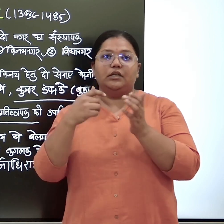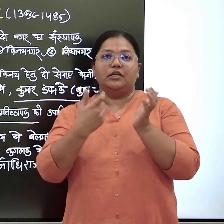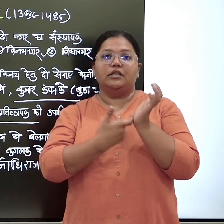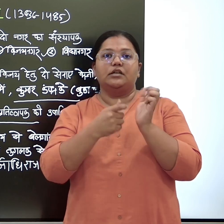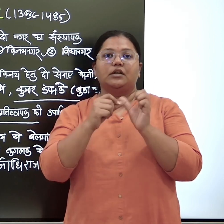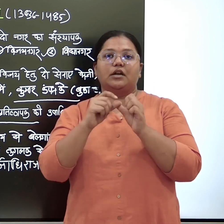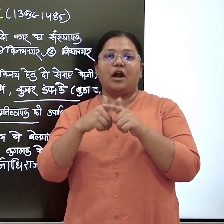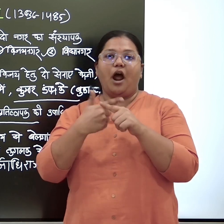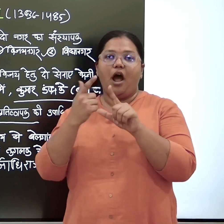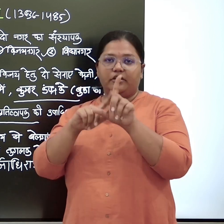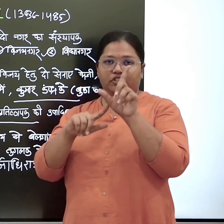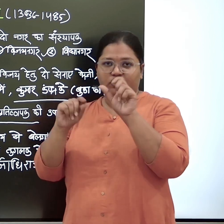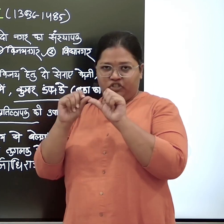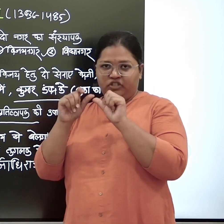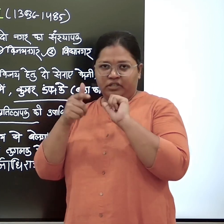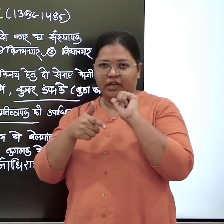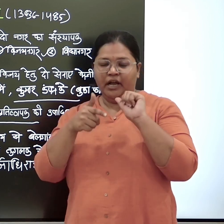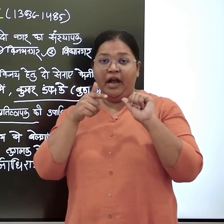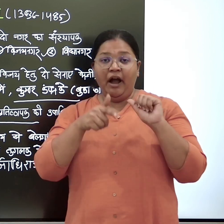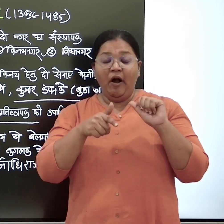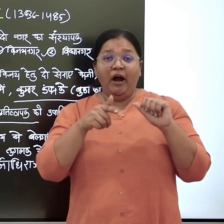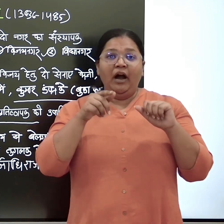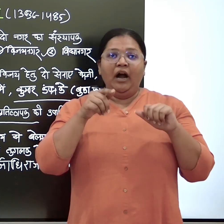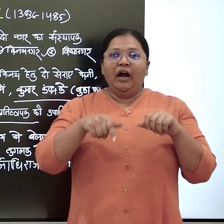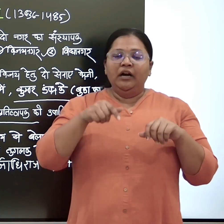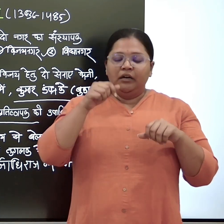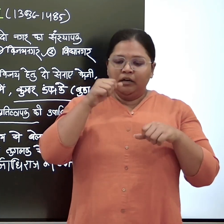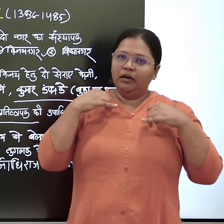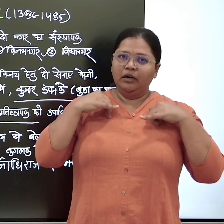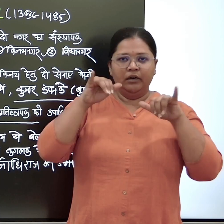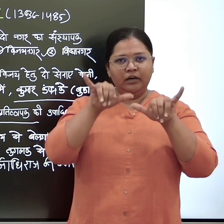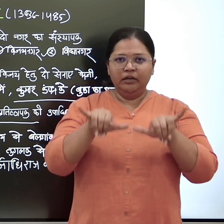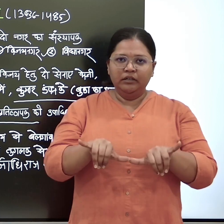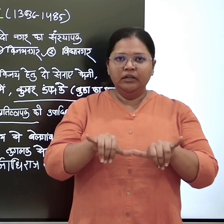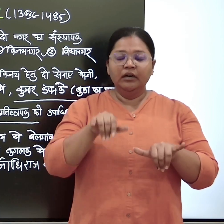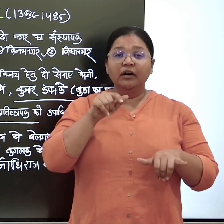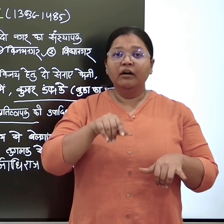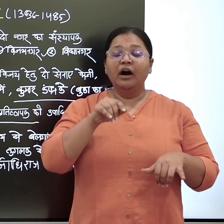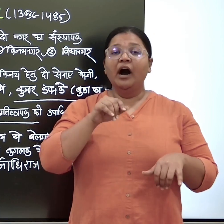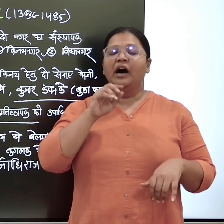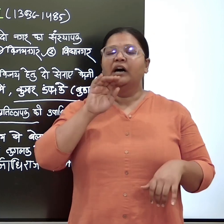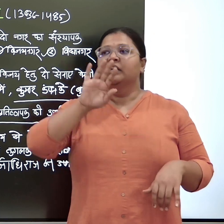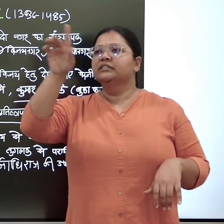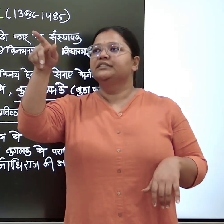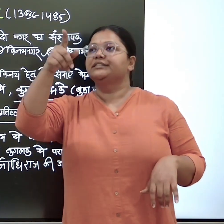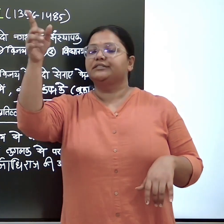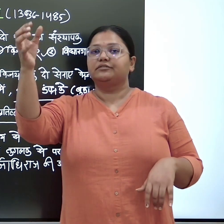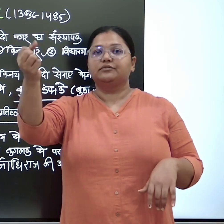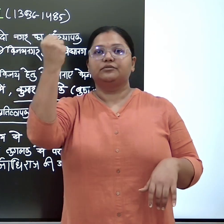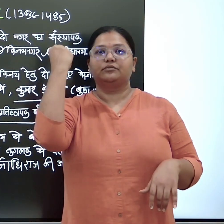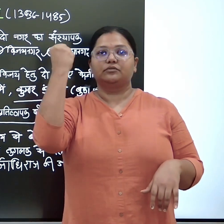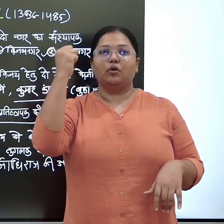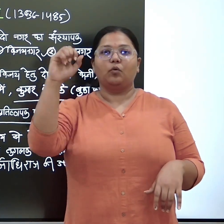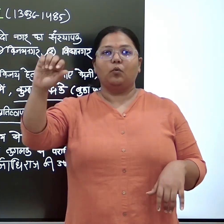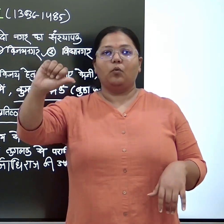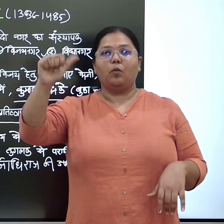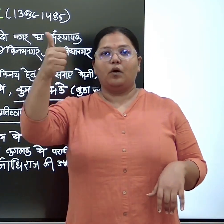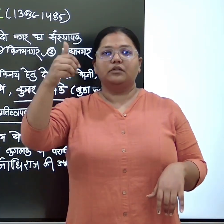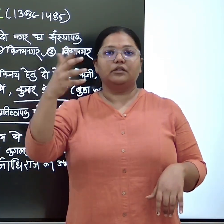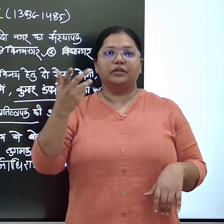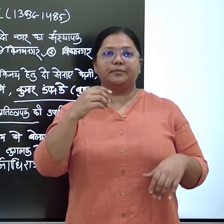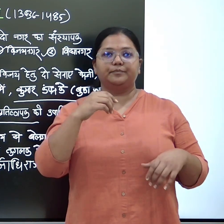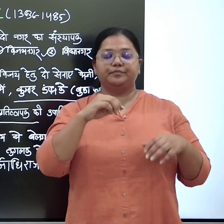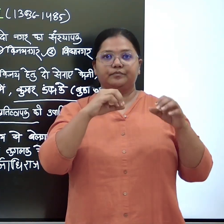गोवा को क्या किया था? जीता था, ठीक है। लिख लेना बहमनी राज्य से बेलगांव एवं गोवा